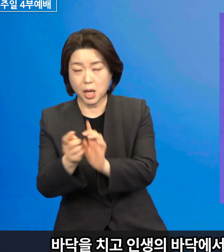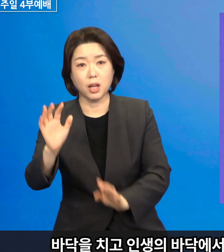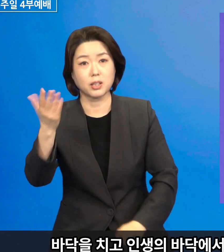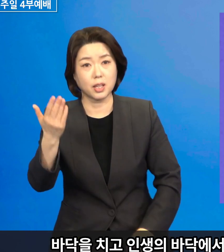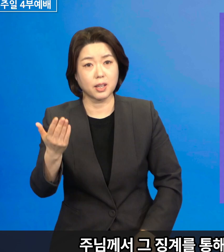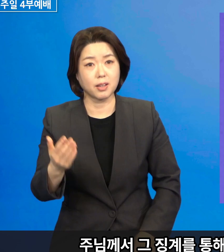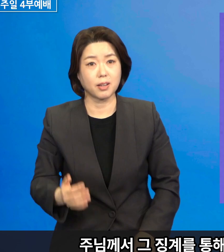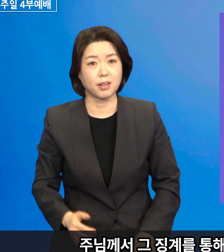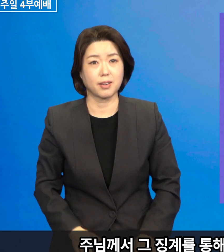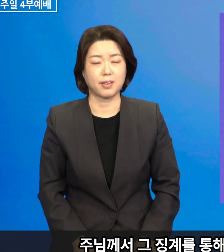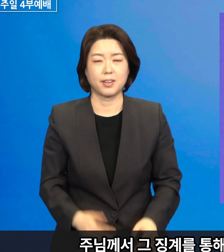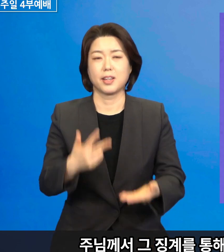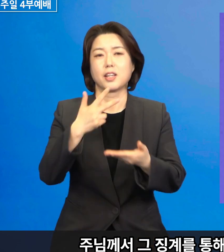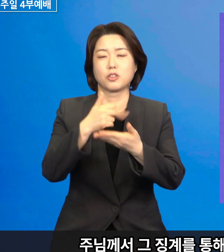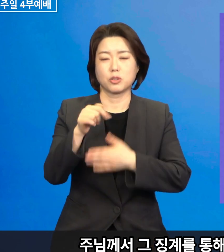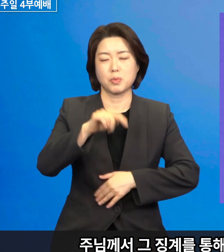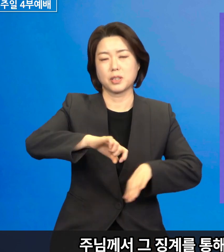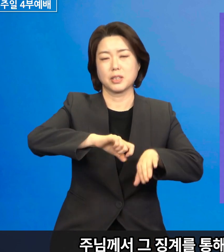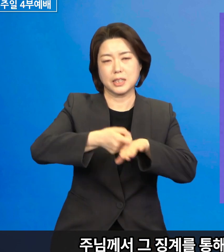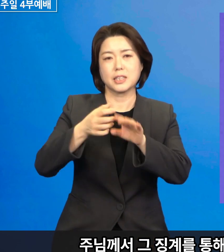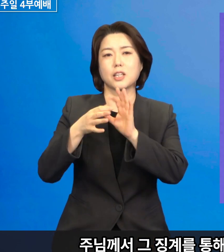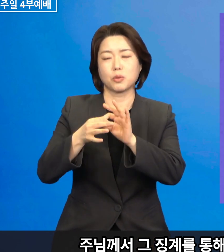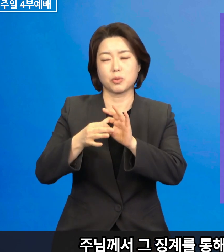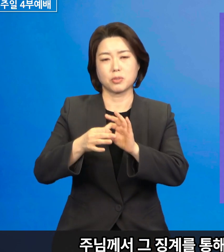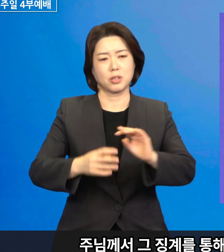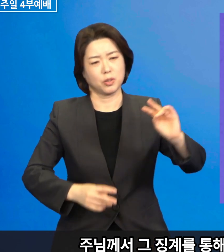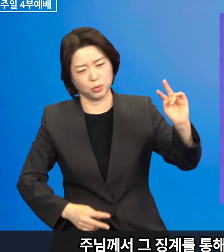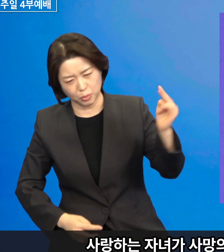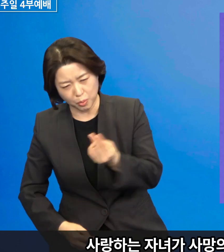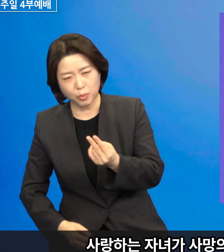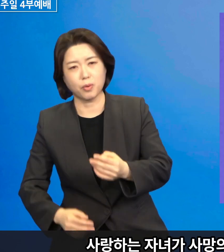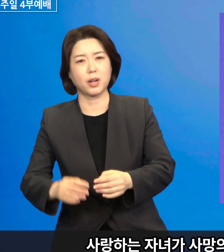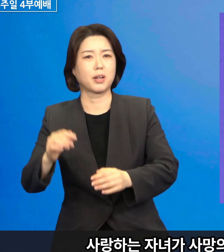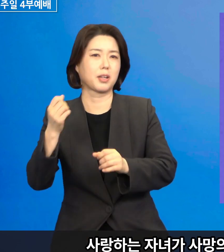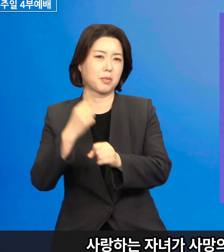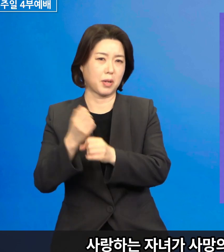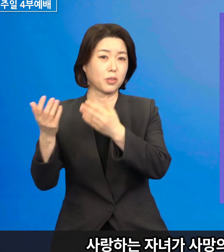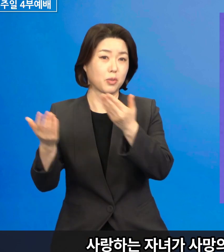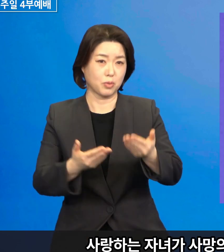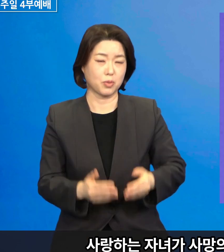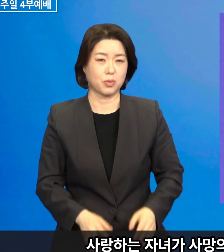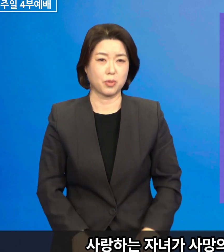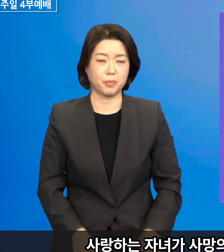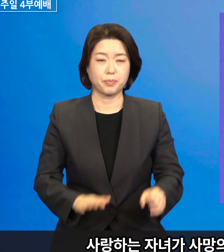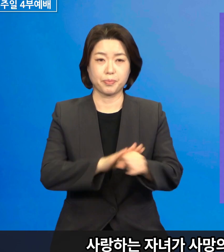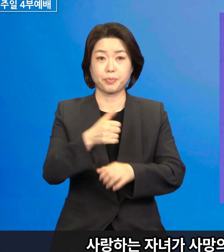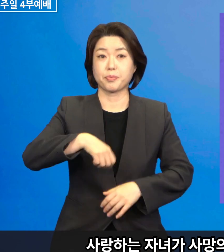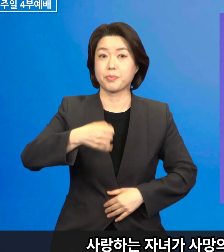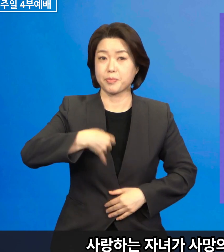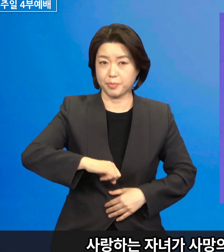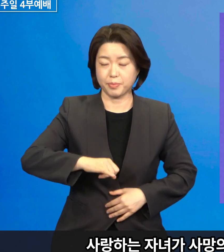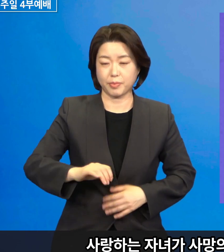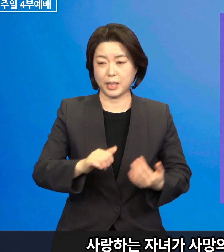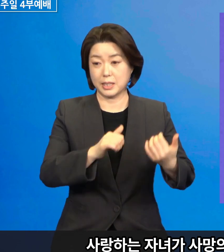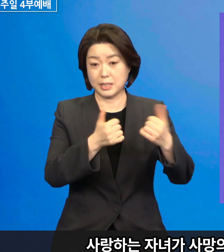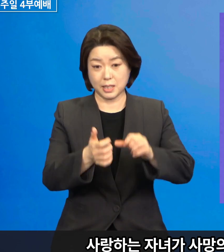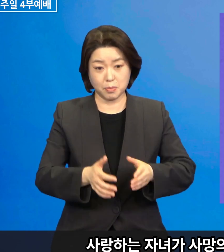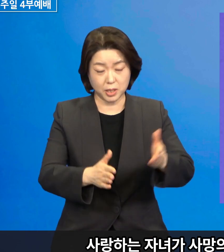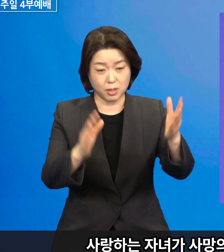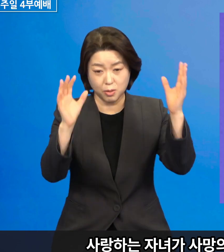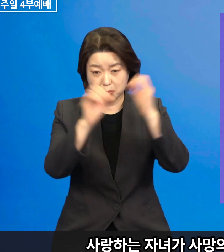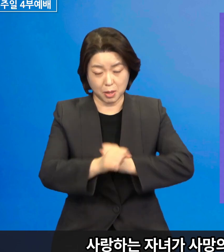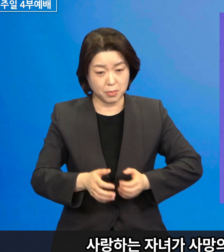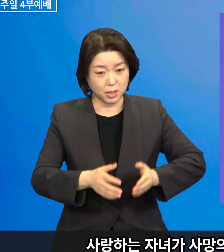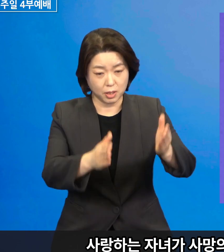아닙니까? 주님께서 그 징계를 통해서 돌아오게 하시는 거예요. 사랑하는 자녀가 사망의 길로, 멸망의